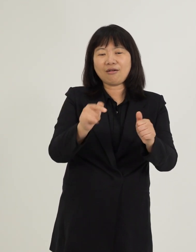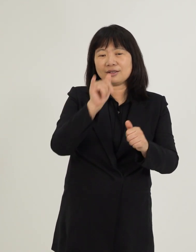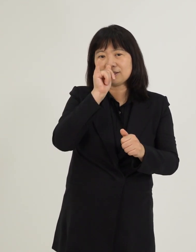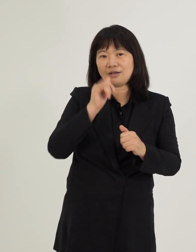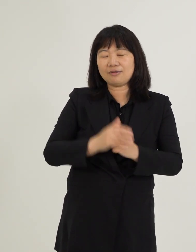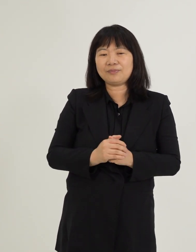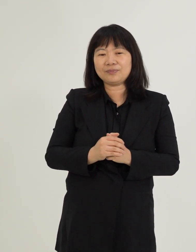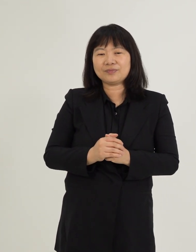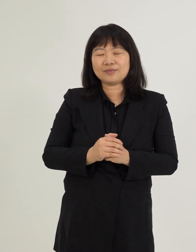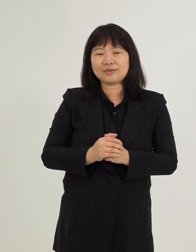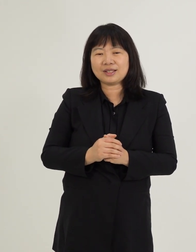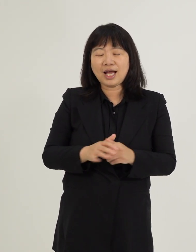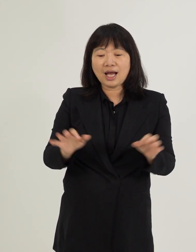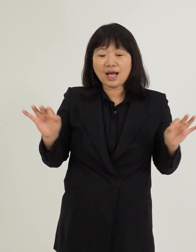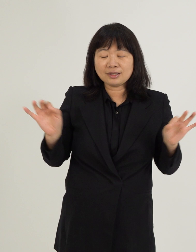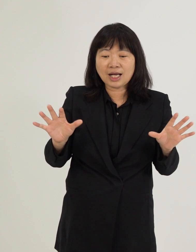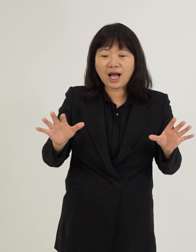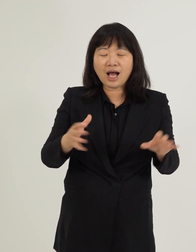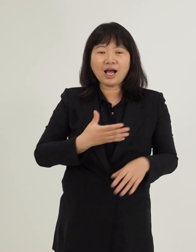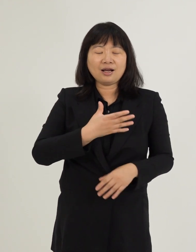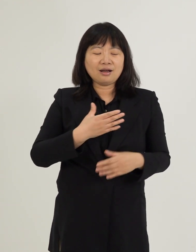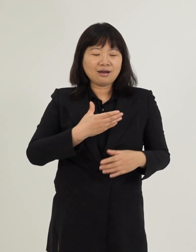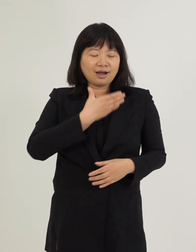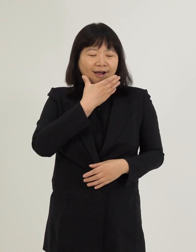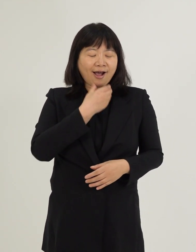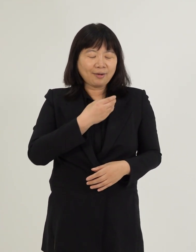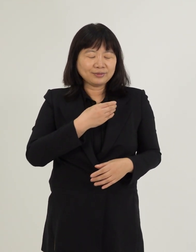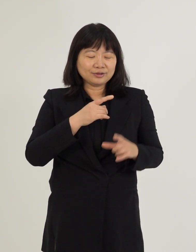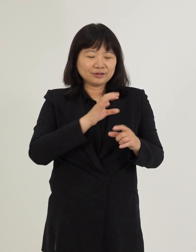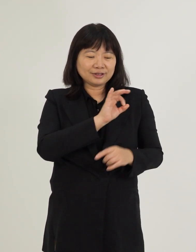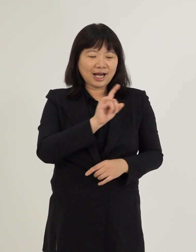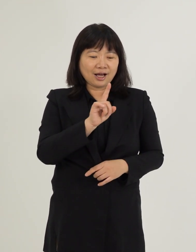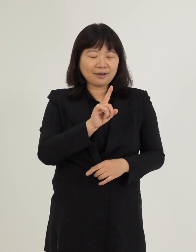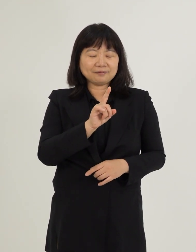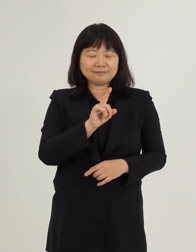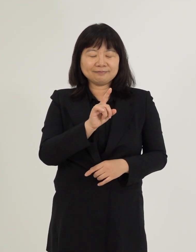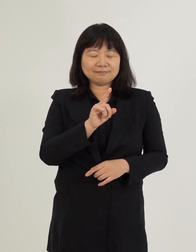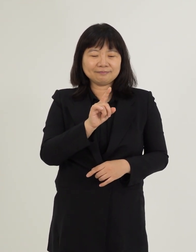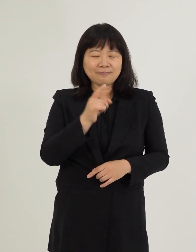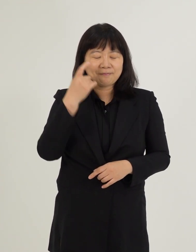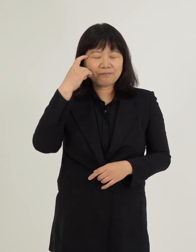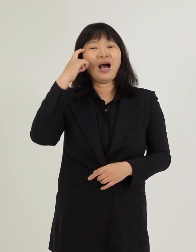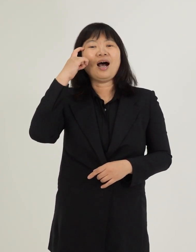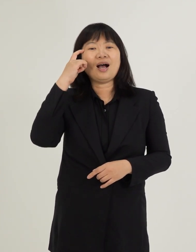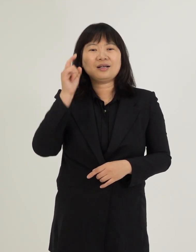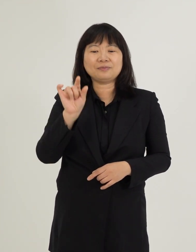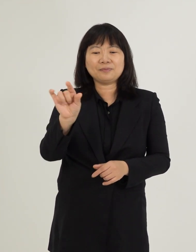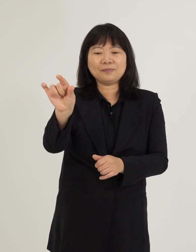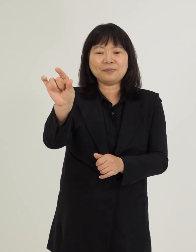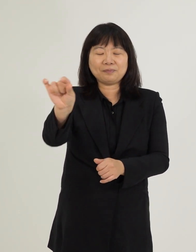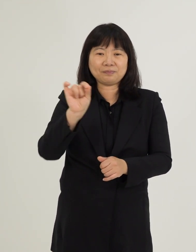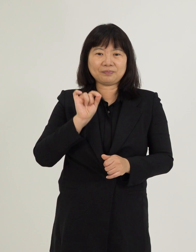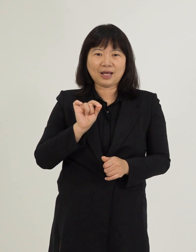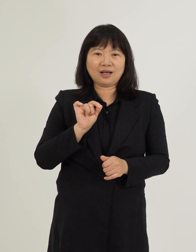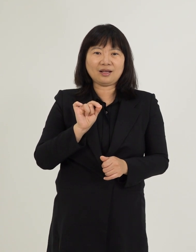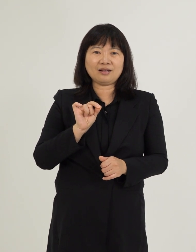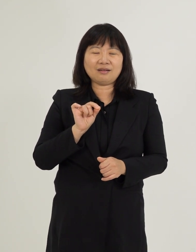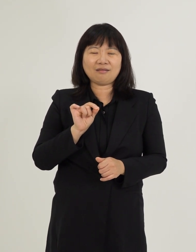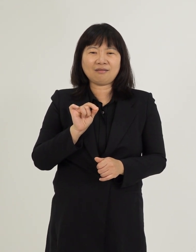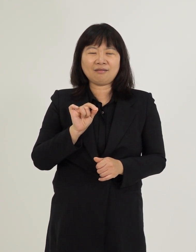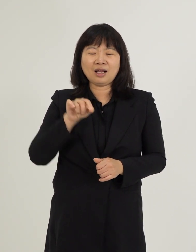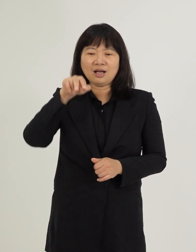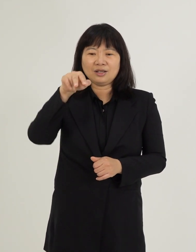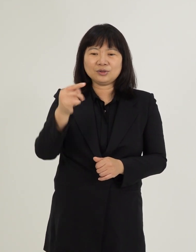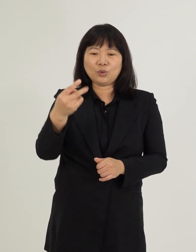그러자 그걸 금방 아브라함이 알아듣고 채용해서 소돔 왕이